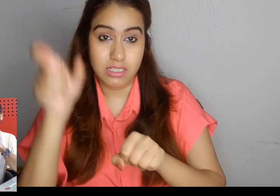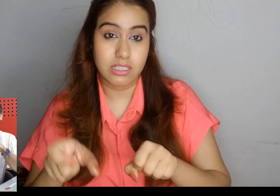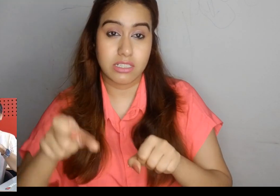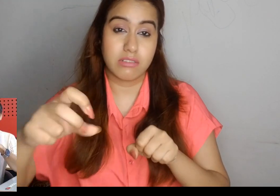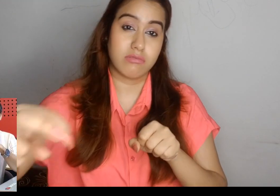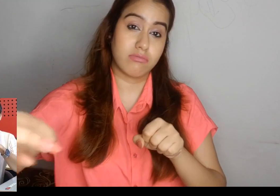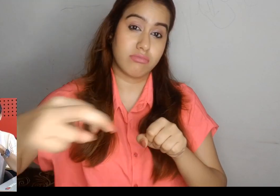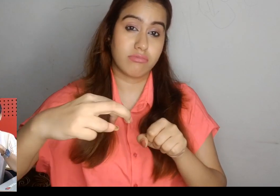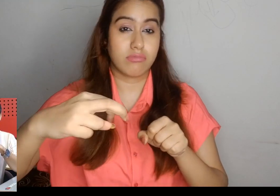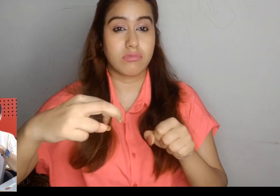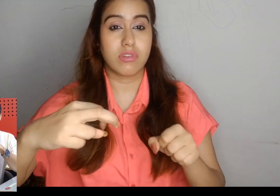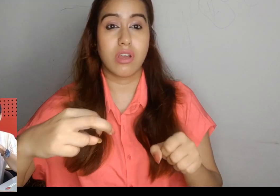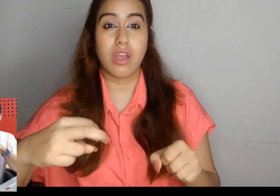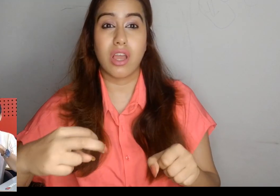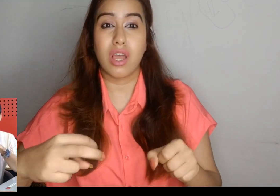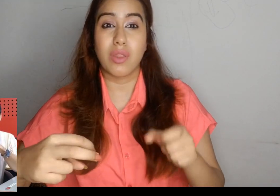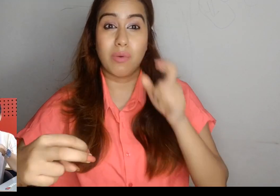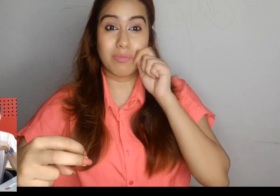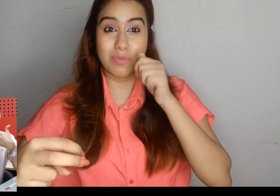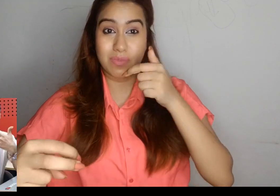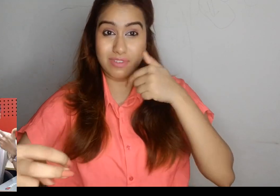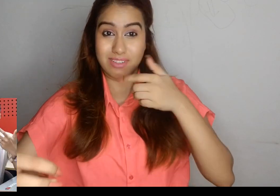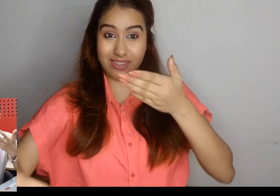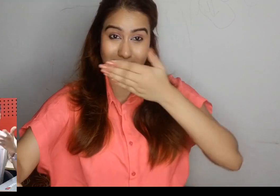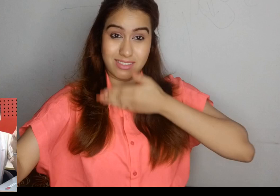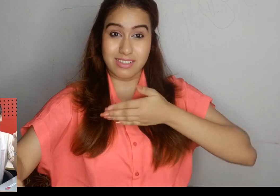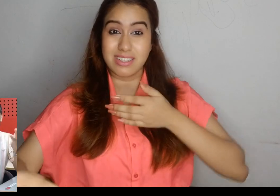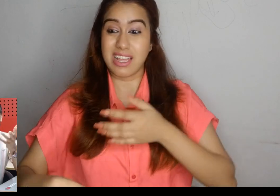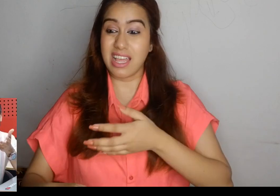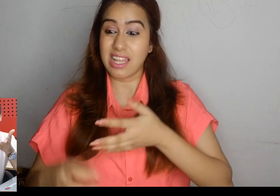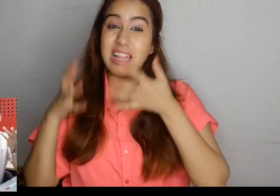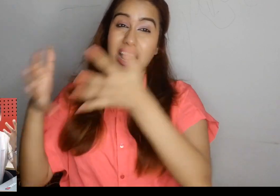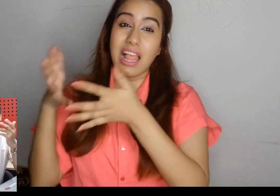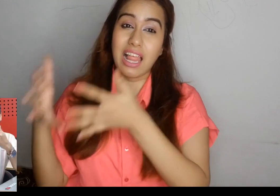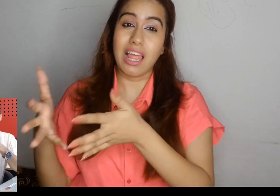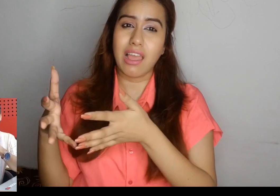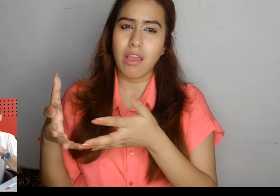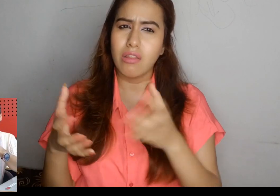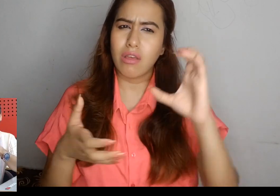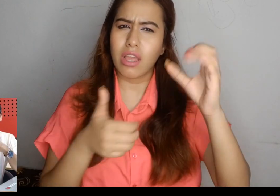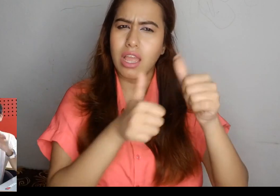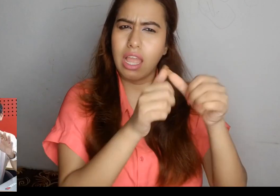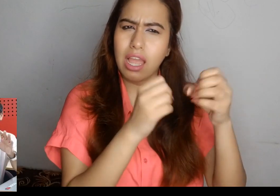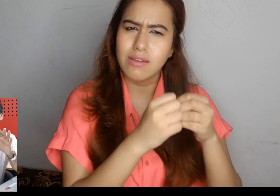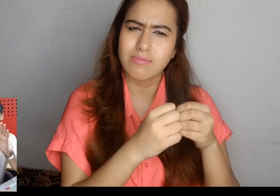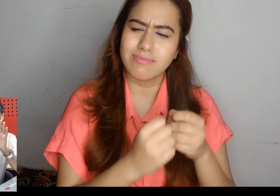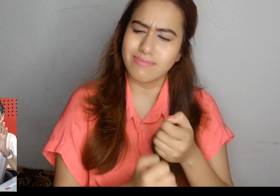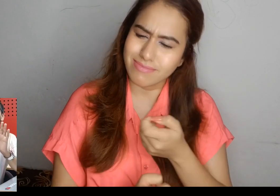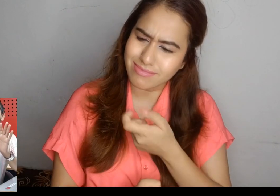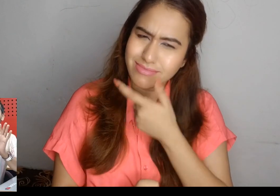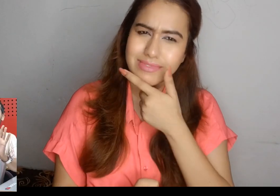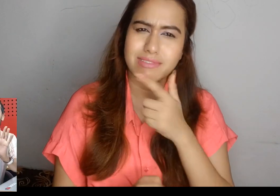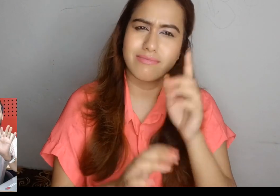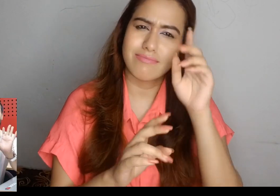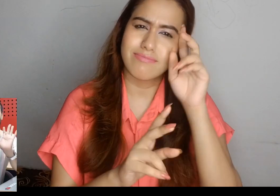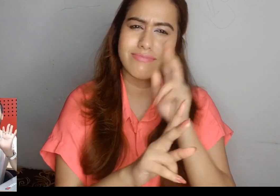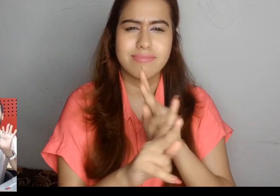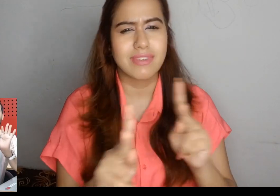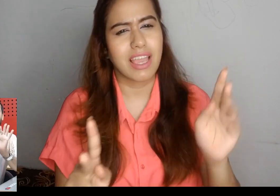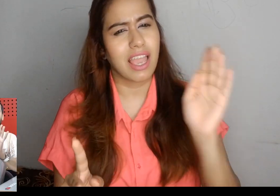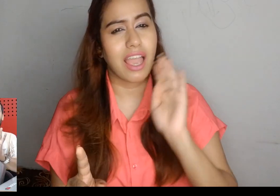गया, रॉन्ग साइड। ये पीछे चिल्लाने लगे, देखो कैसे चलाते हैं, ये करते हैं। कैब वाले ड्राइवर साहब कुछ नहीं बोले,